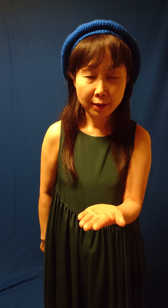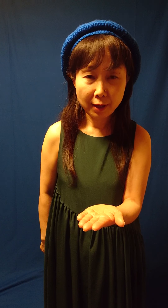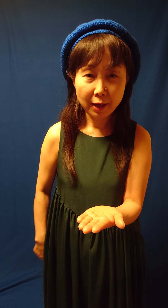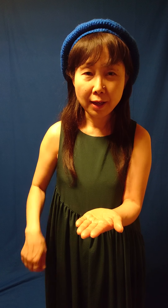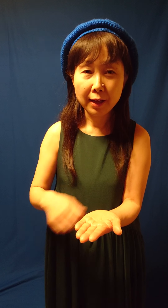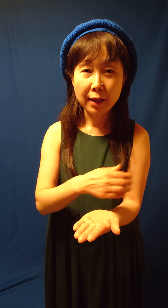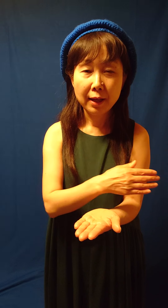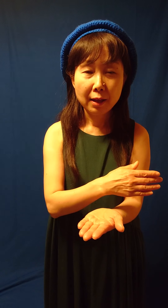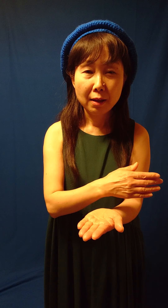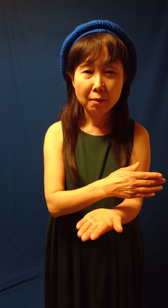て、